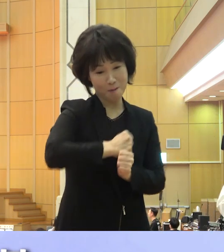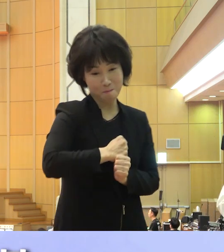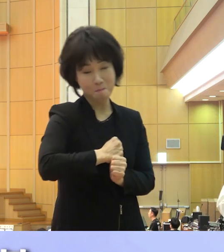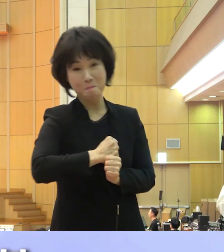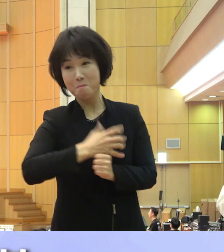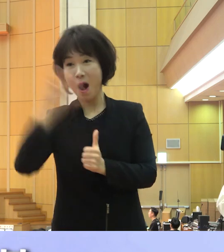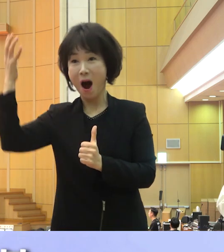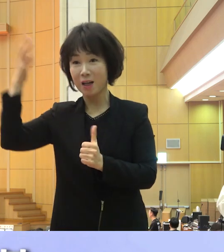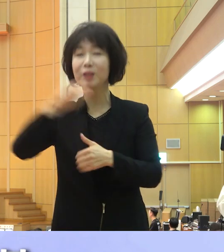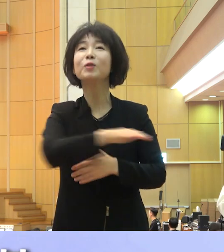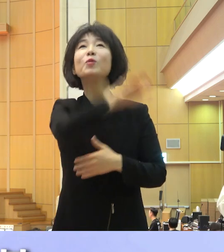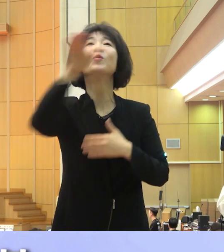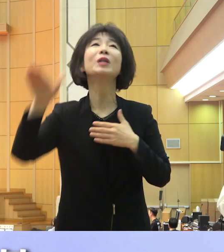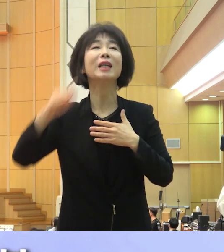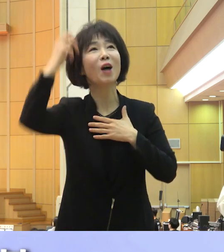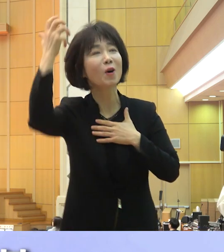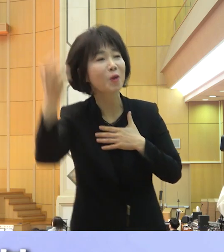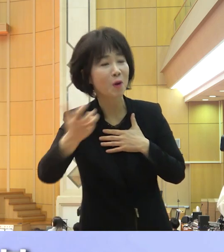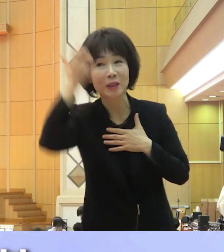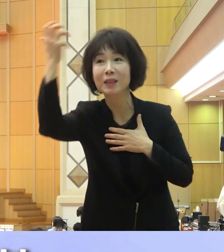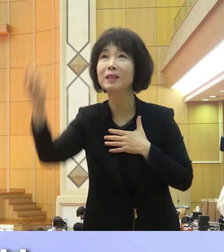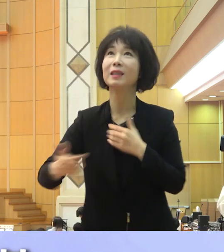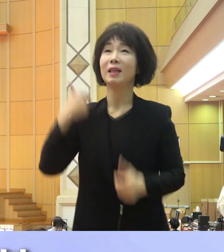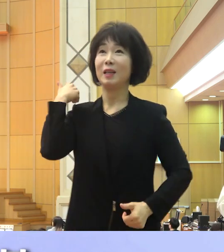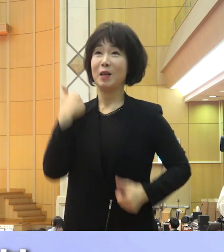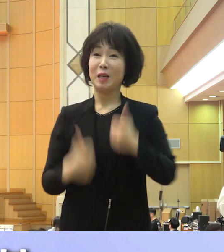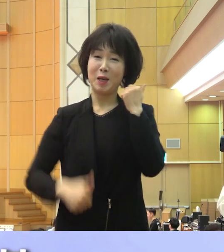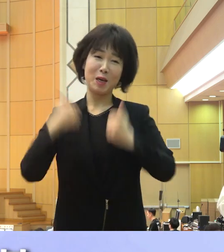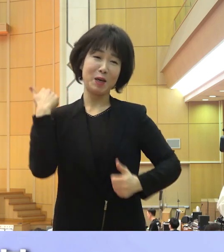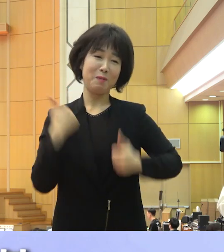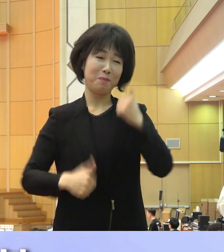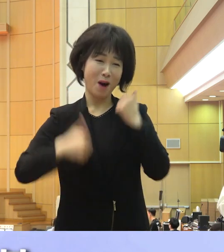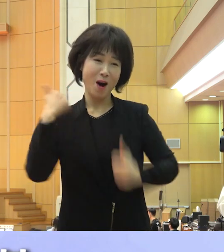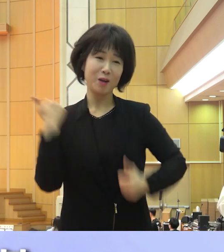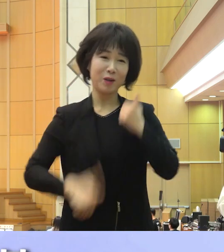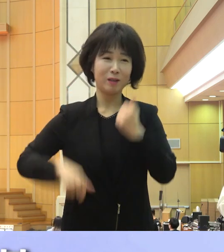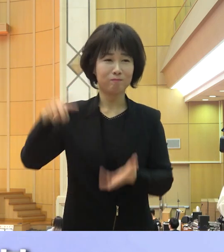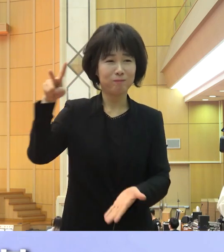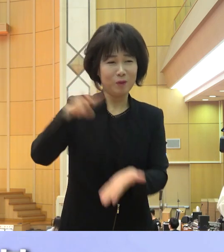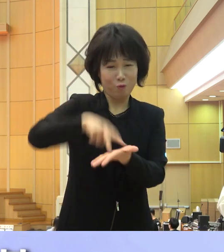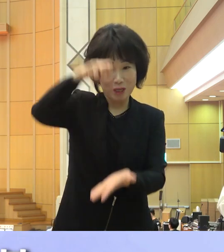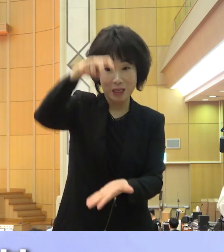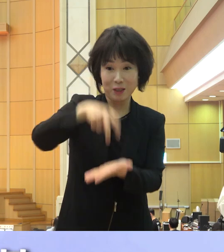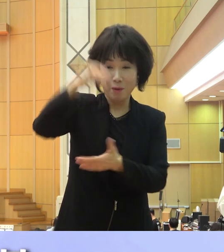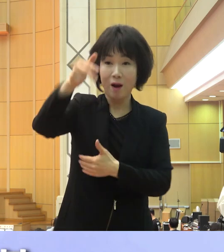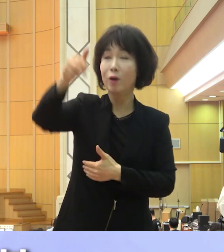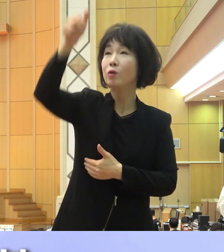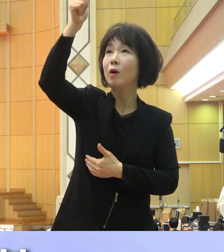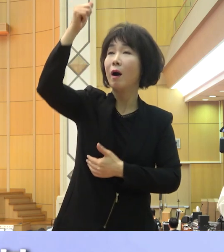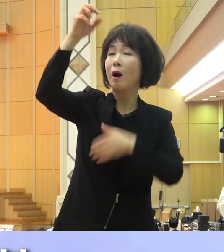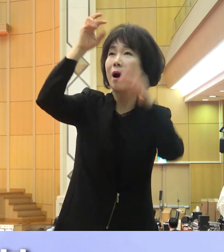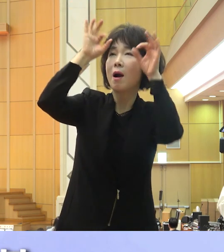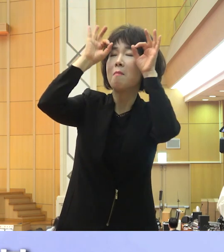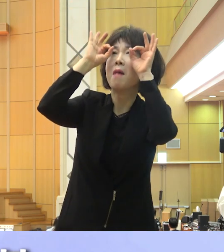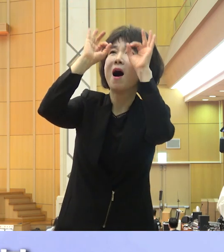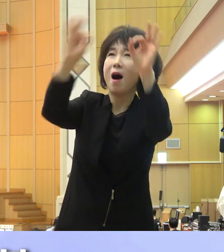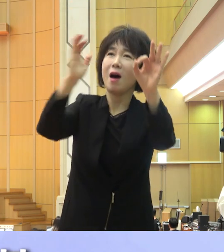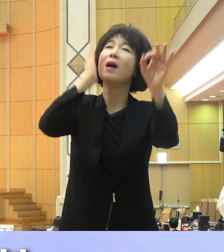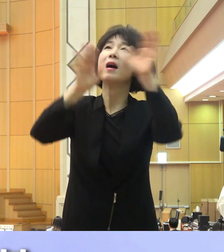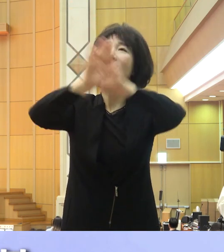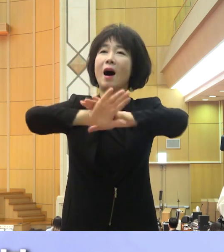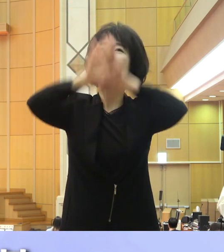죄악 벗은 우리 영혼은 기뻐 뛰며 주를